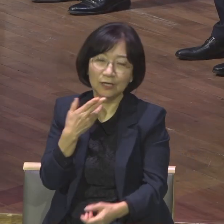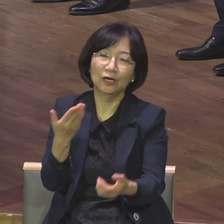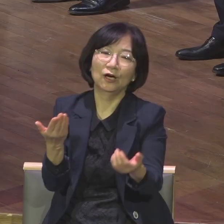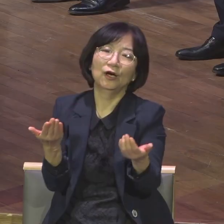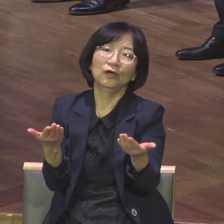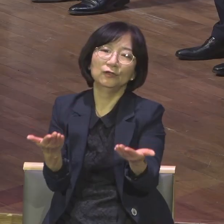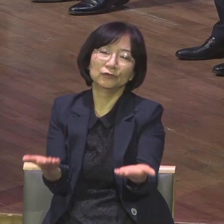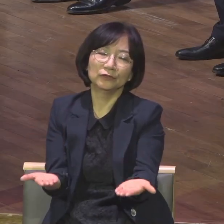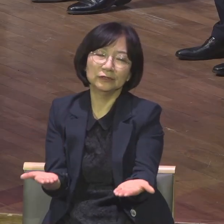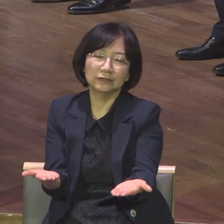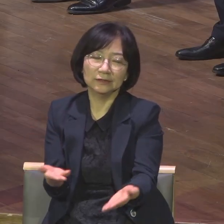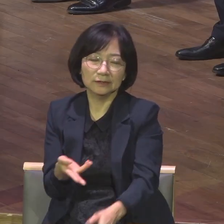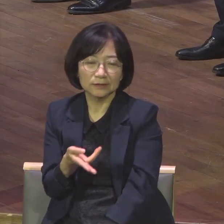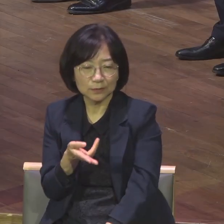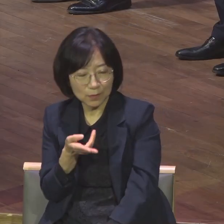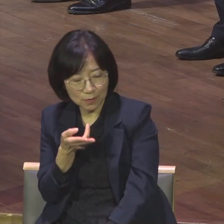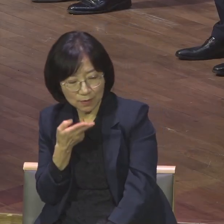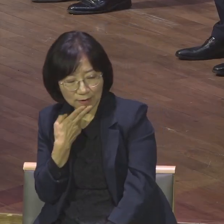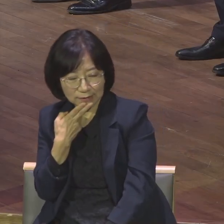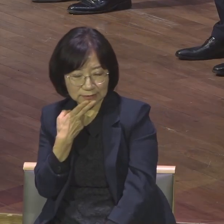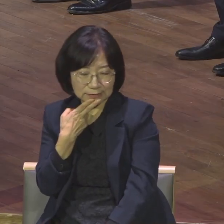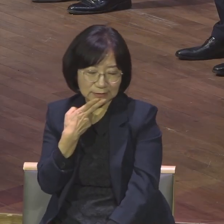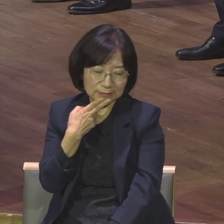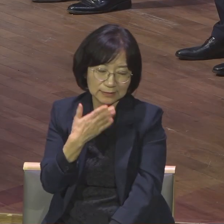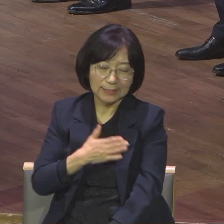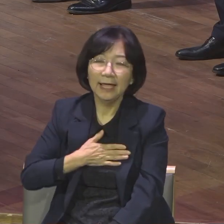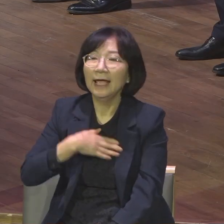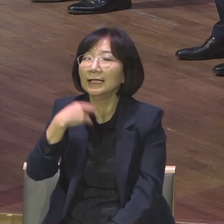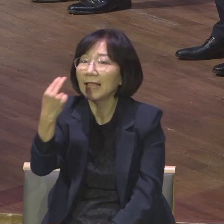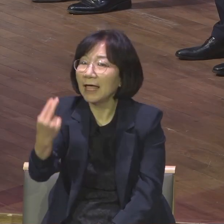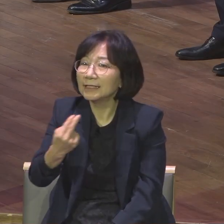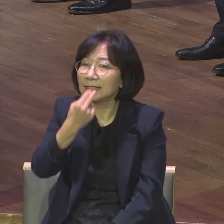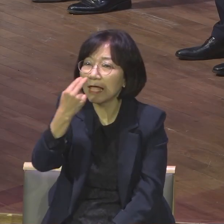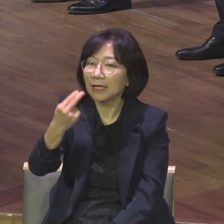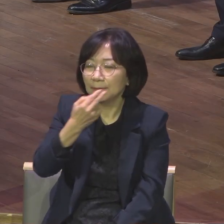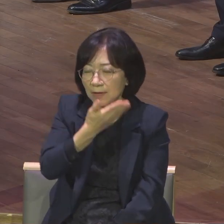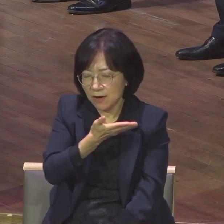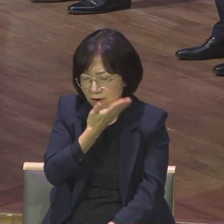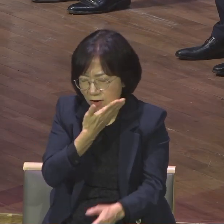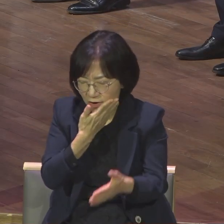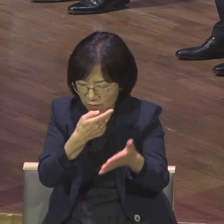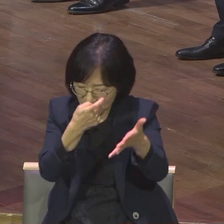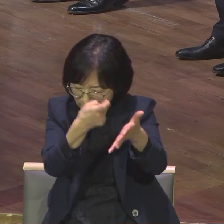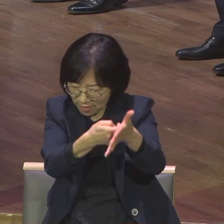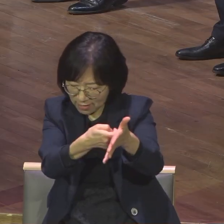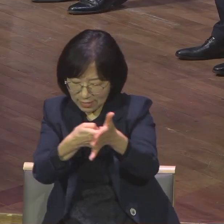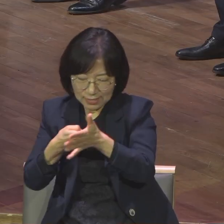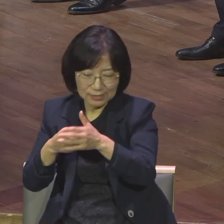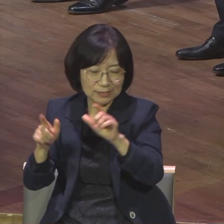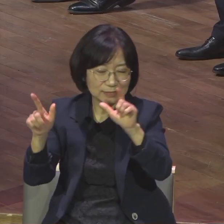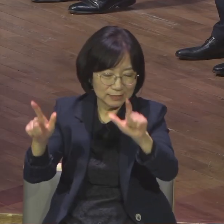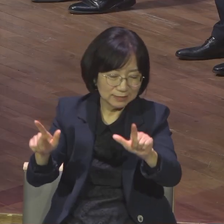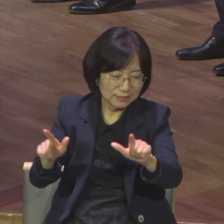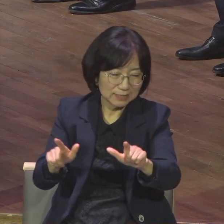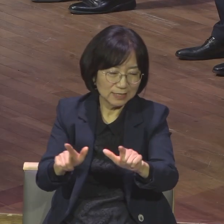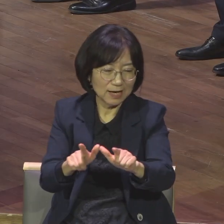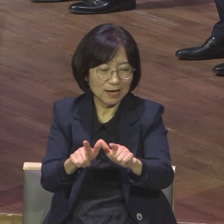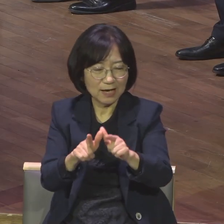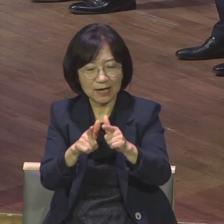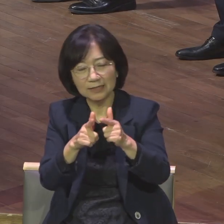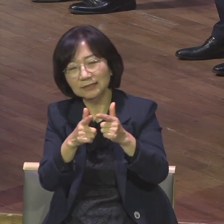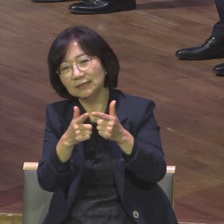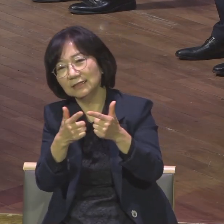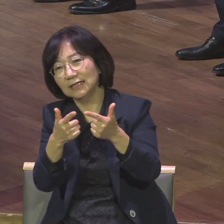멈추지 않으리 쉬지도 않으리 내 생명도